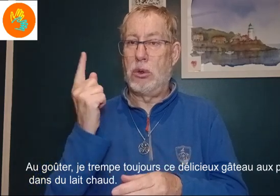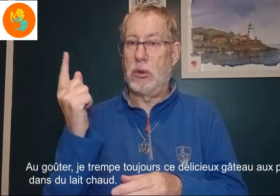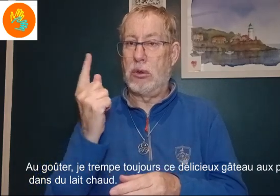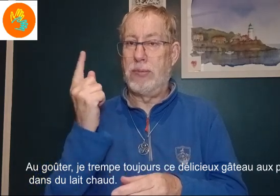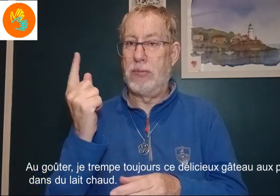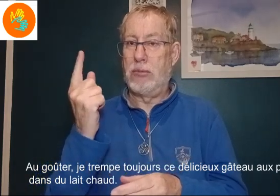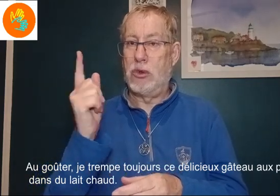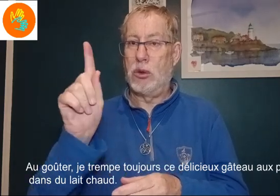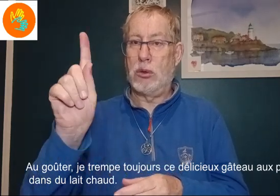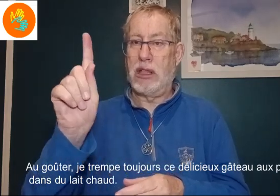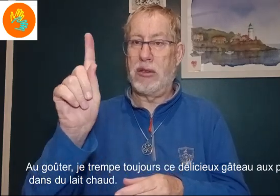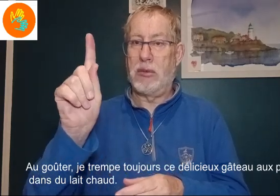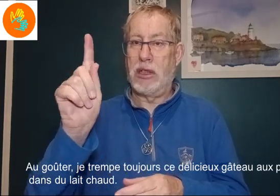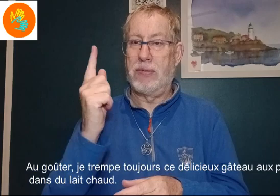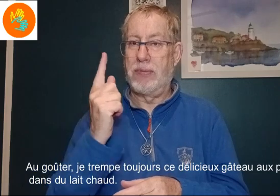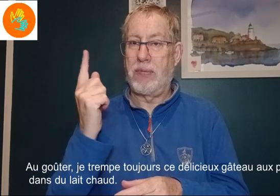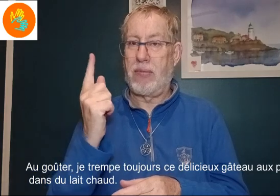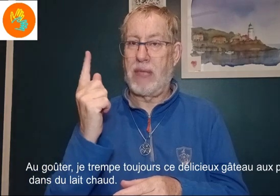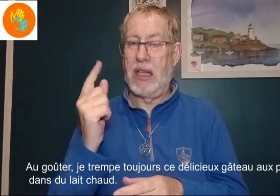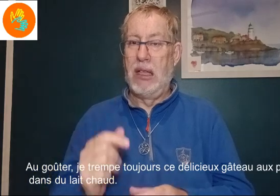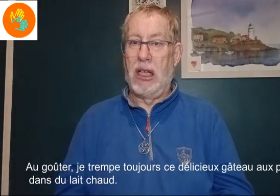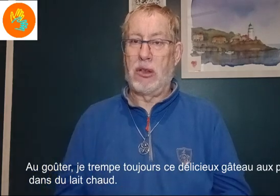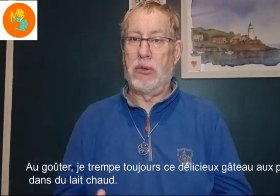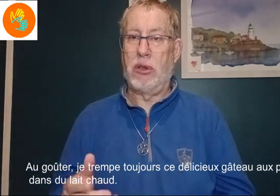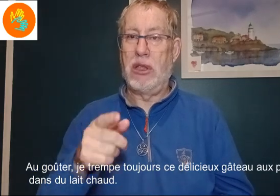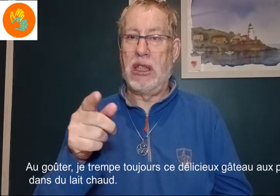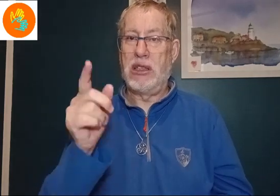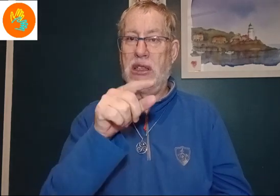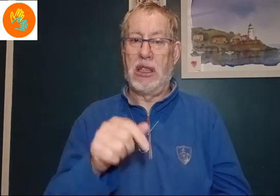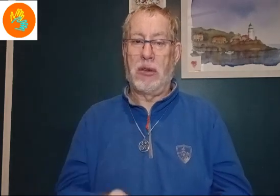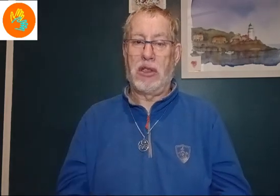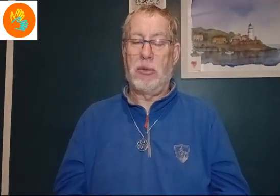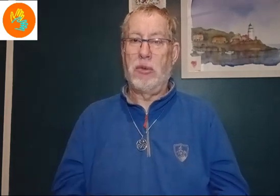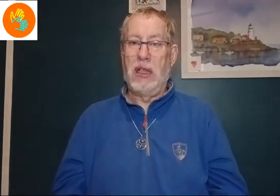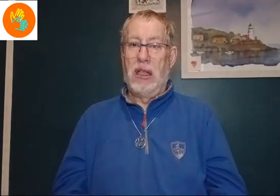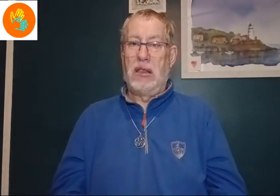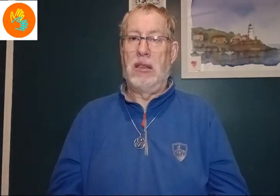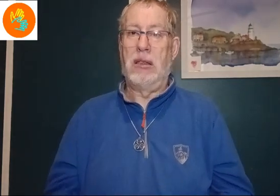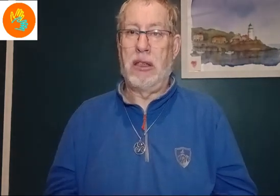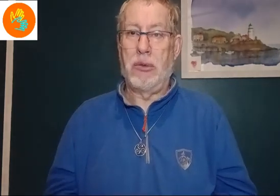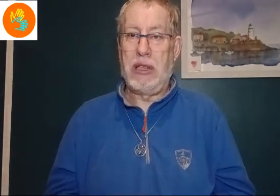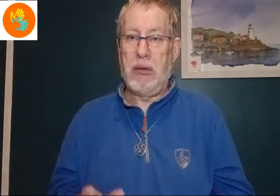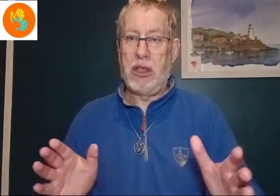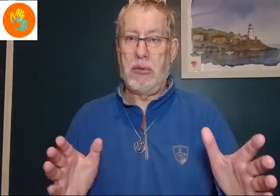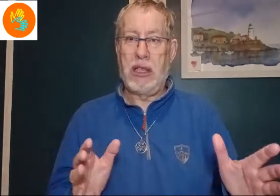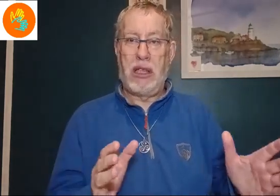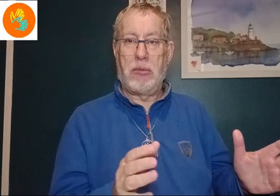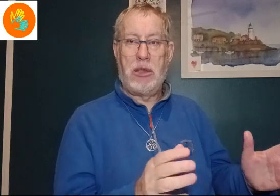toujours. Toujours, ça se fait comme ça. Alors, je vais vous donner les signes qui correspondent à tout ça, et je vais me décaler un petit